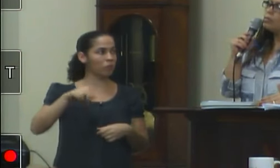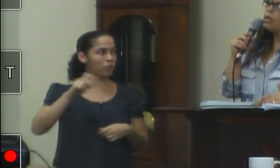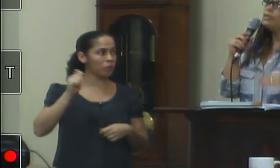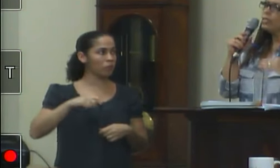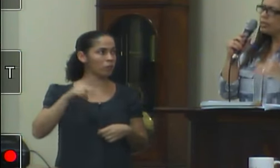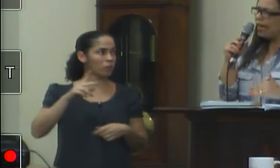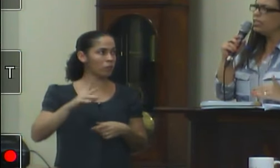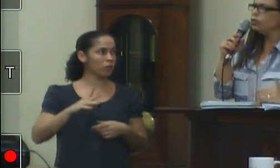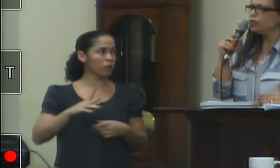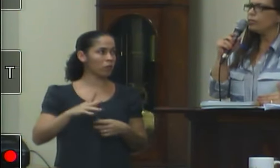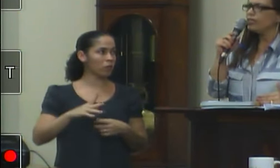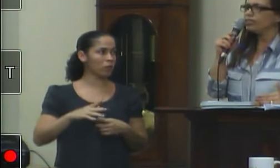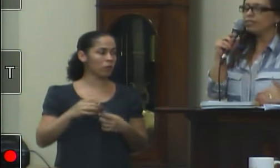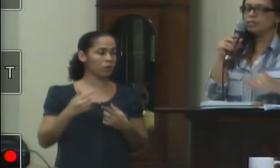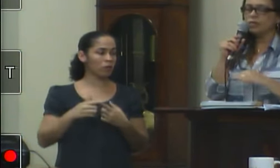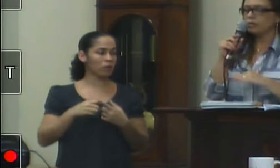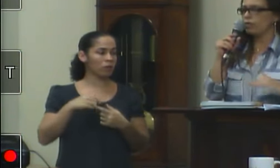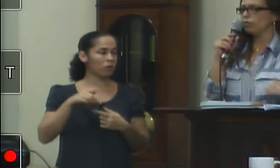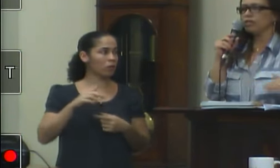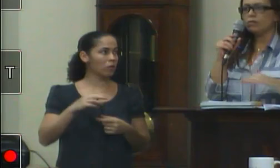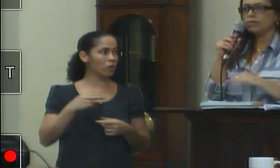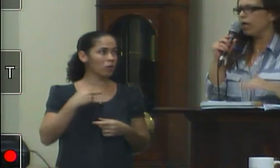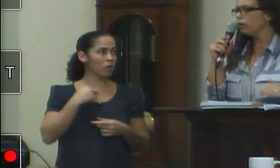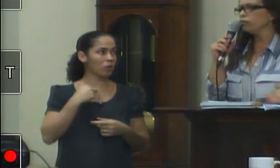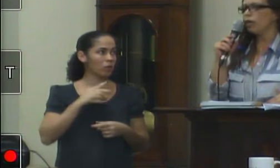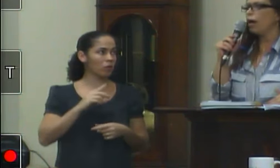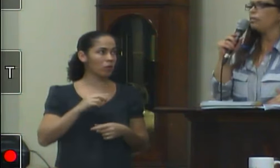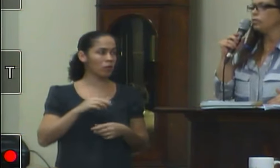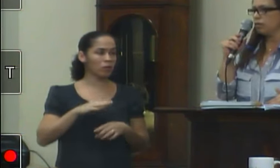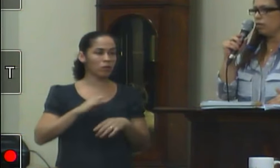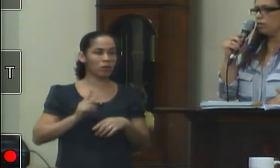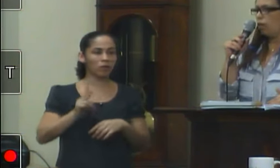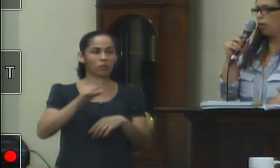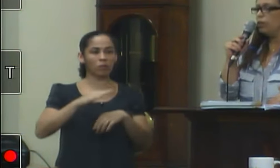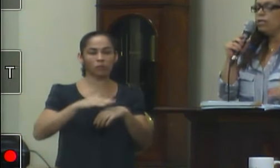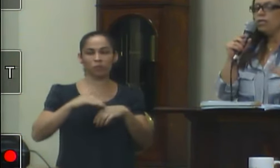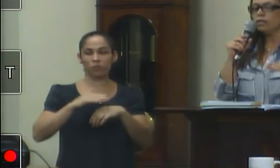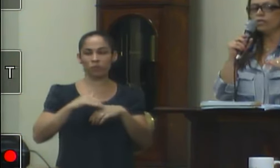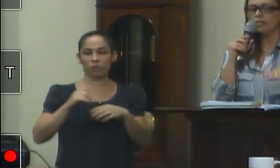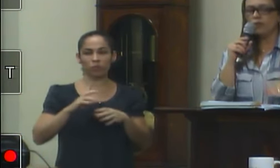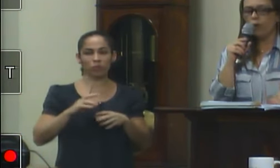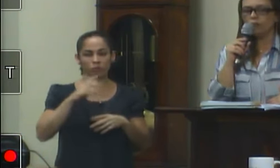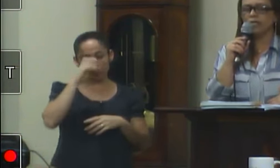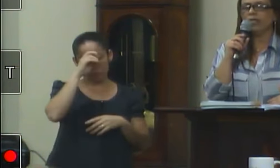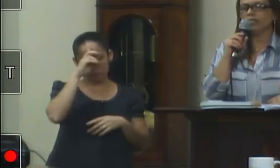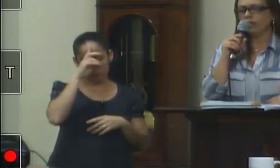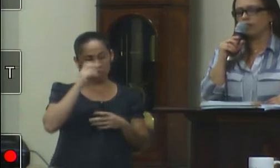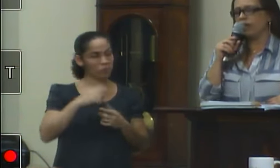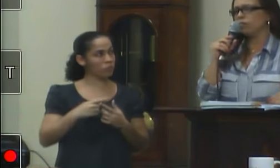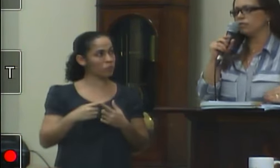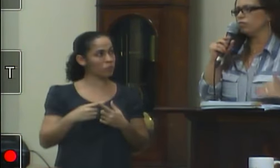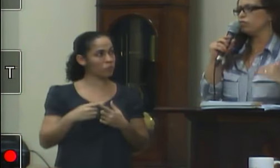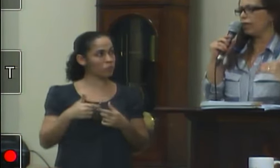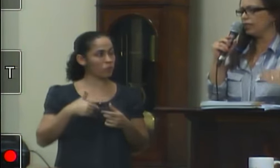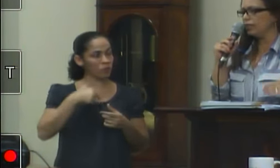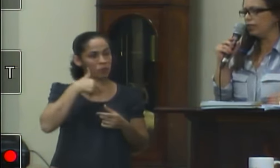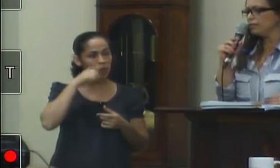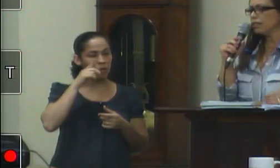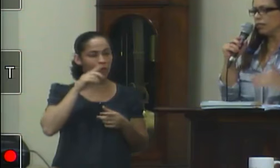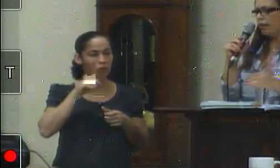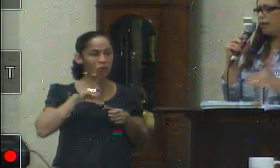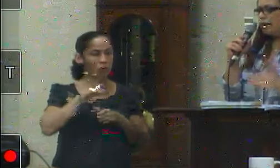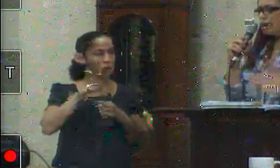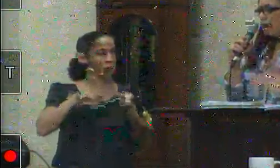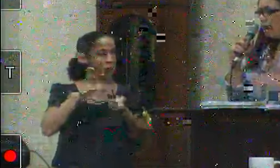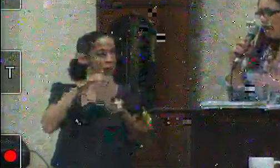nossa ambulância, ele está indo fazer o cateterismo, nós não recusamos nenhum chamado do hospital escola. Inclusive, ontem, teve uma remoção de uma criança,